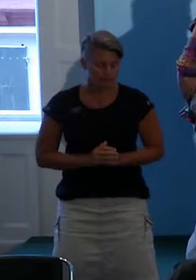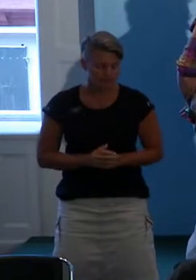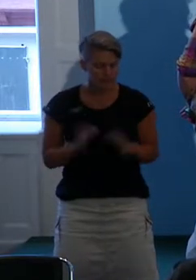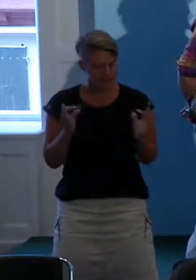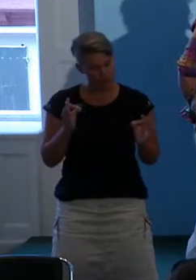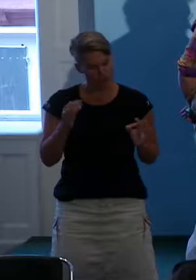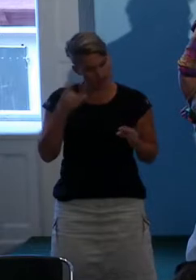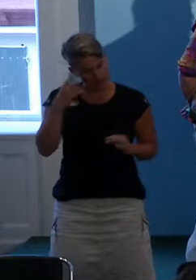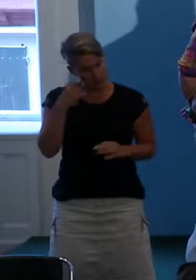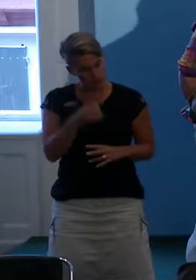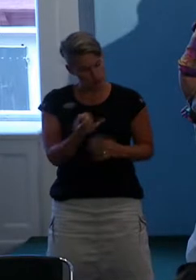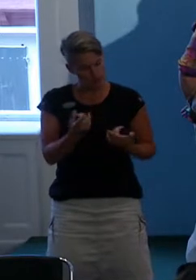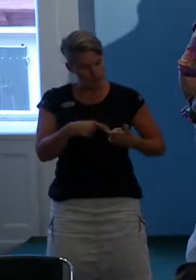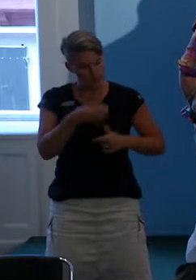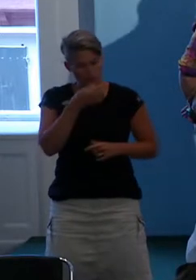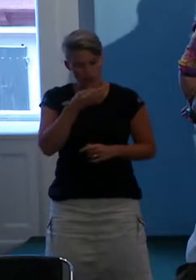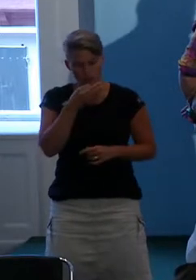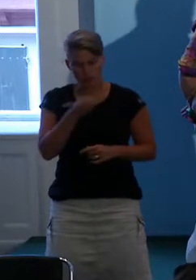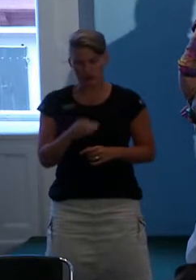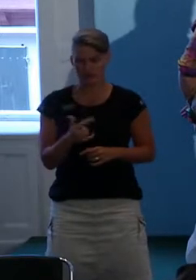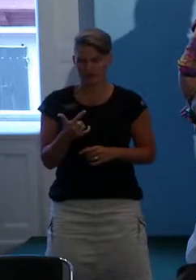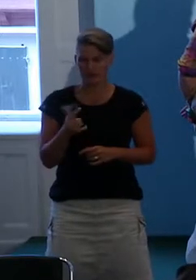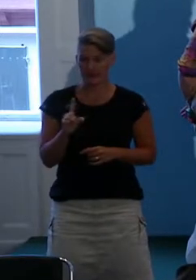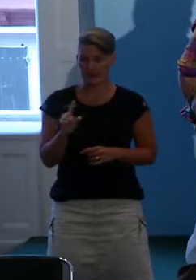på de här frågeställningarna?